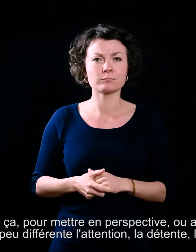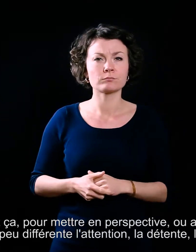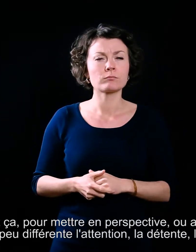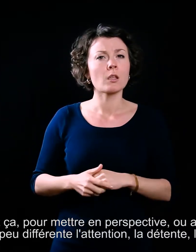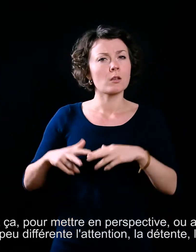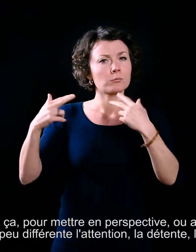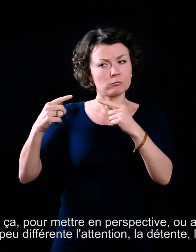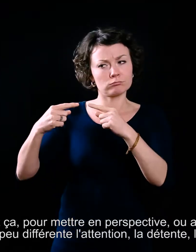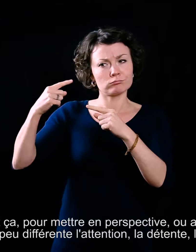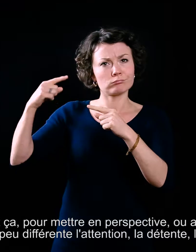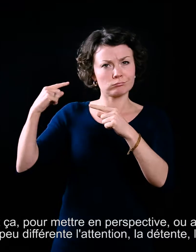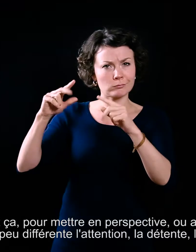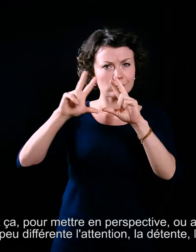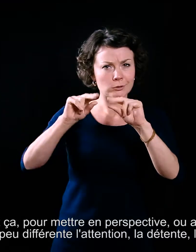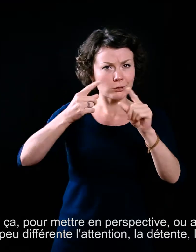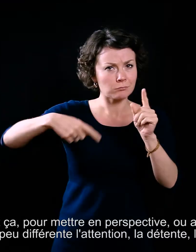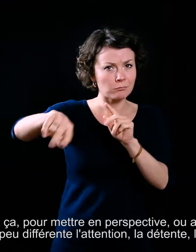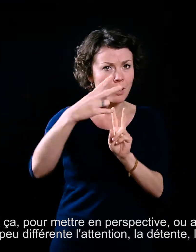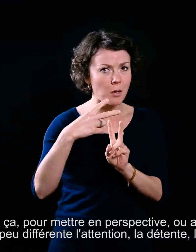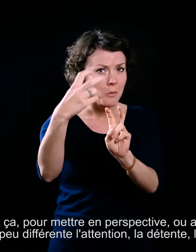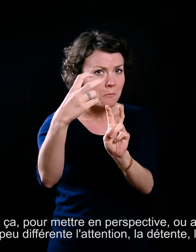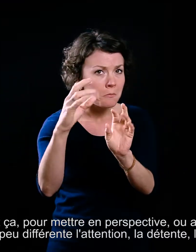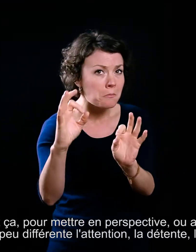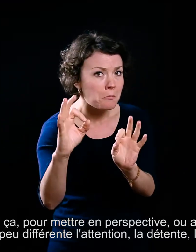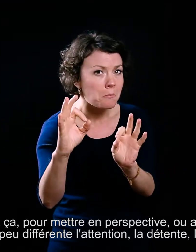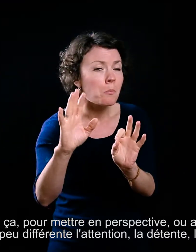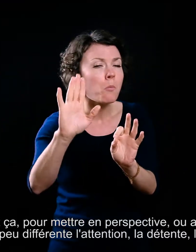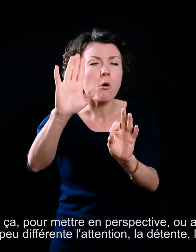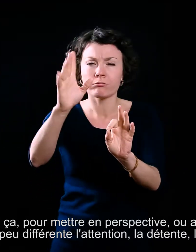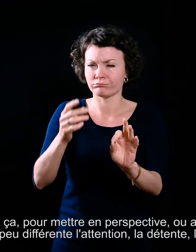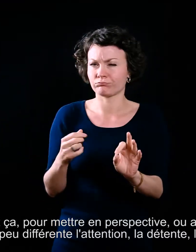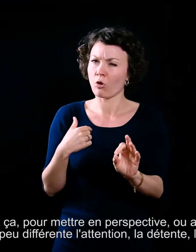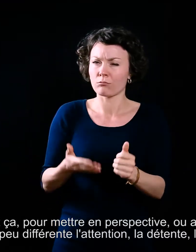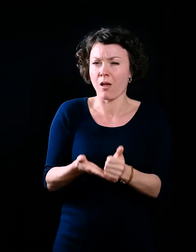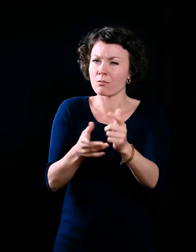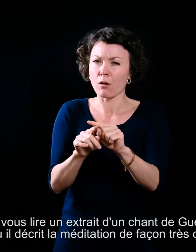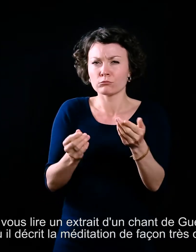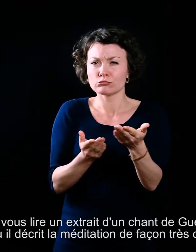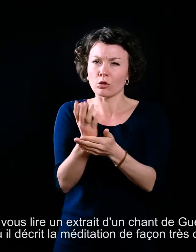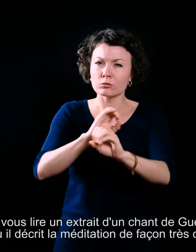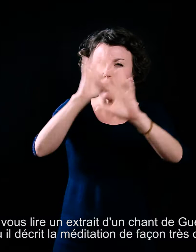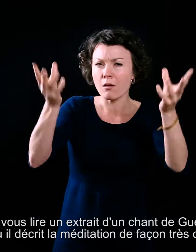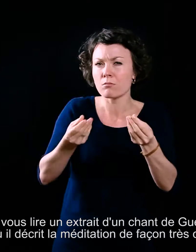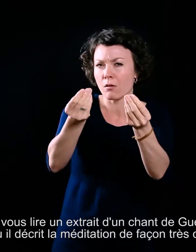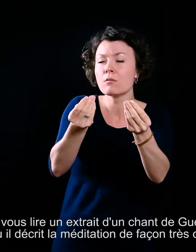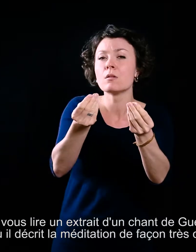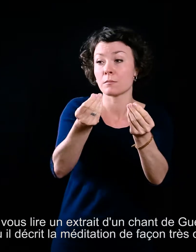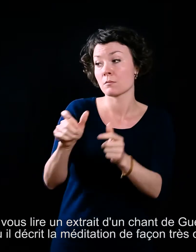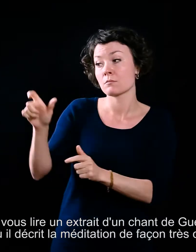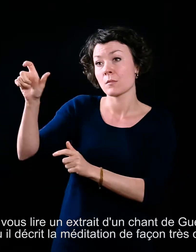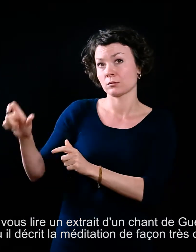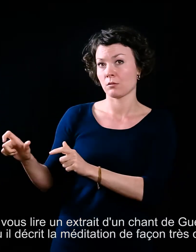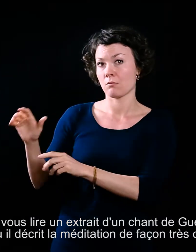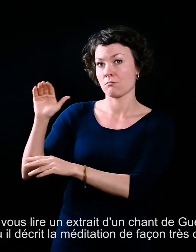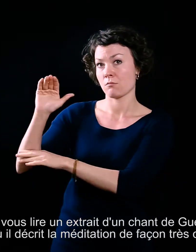mettre en perspective ou aborder de façon un peu différente l'attention, la détente, la vigilance, je voudrais vous lire un extrait